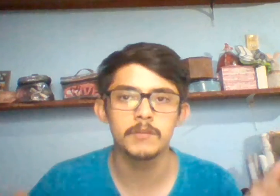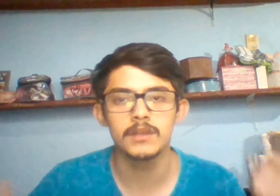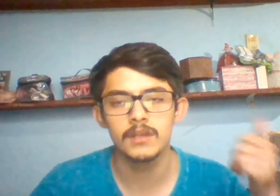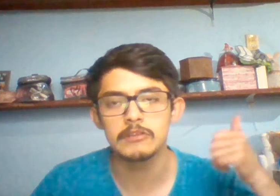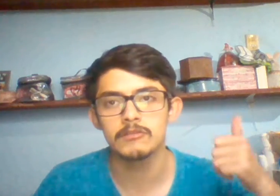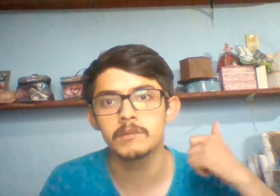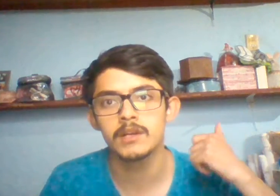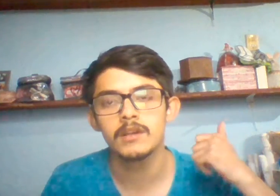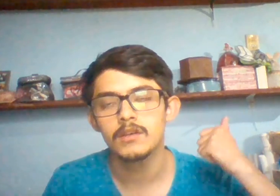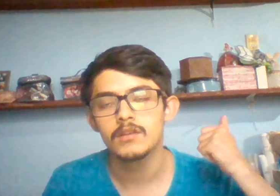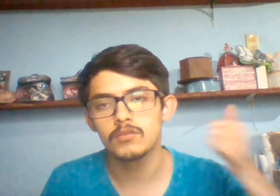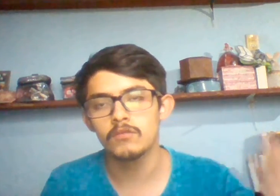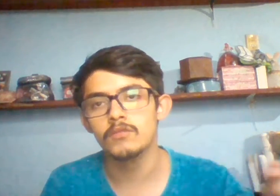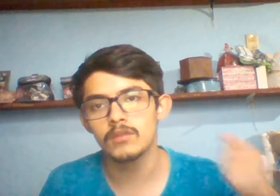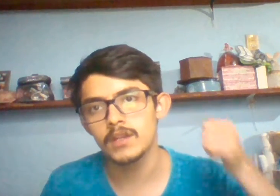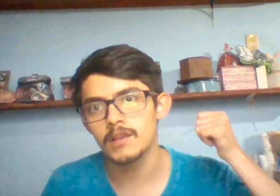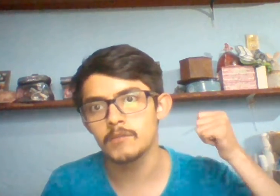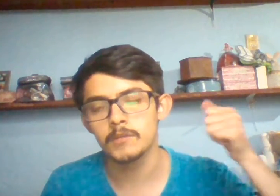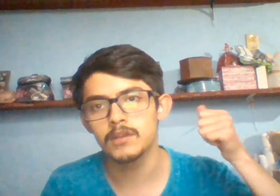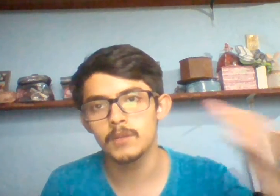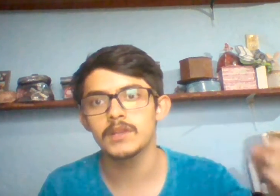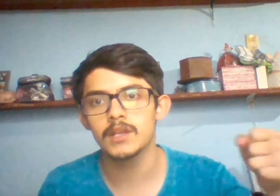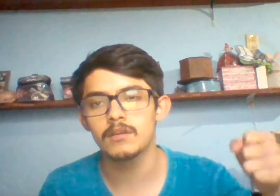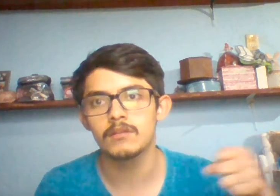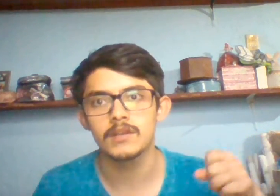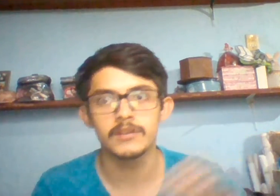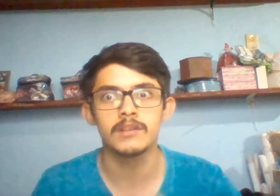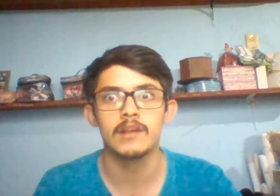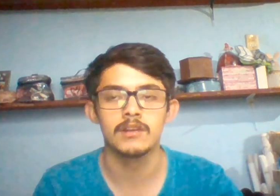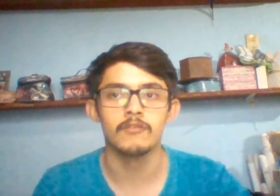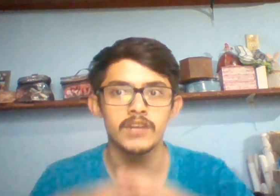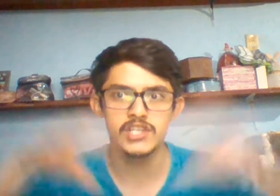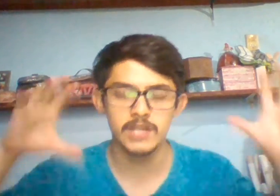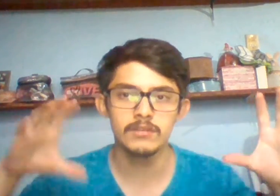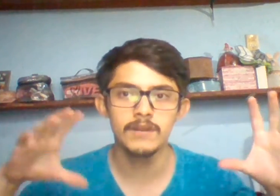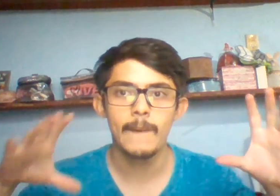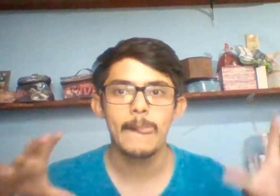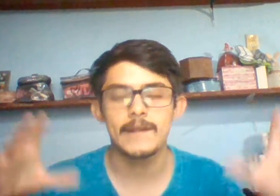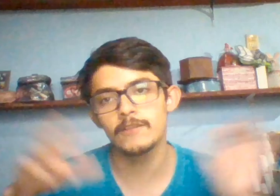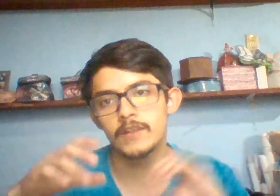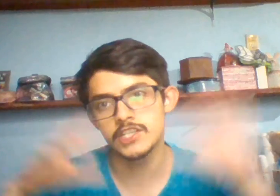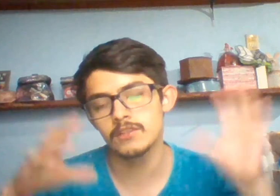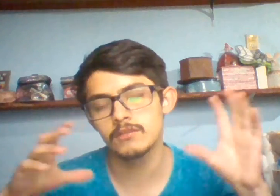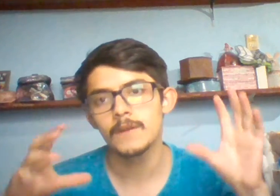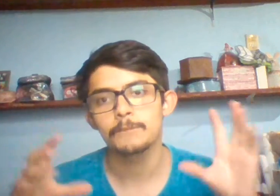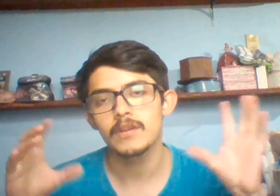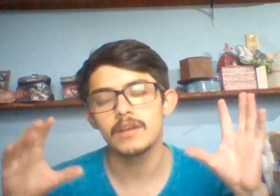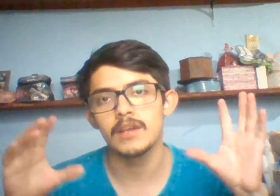antiguamente que se usaba sulfuro, que al momento de apretarlo lo que hacía es hacer un flashazo, que ese flashazo